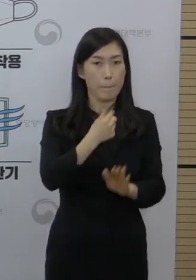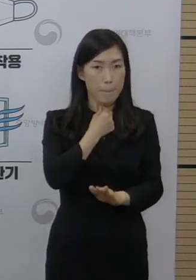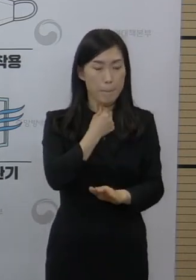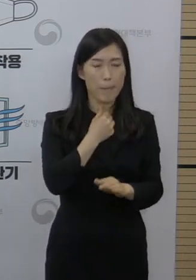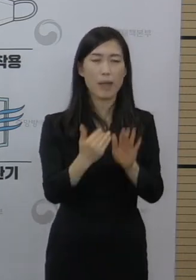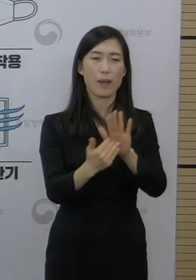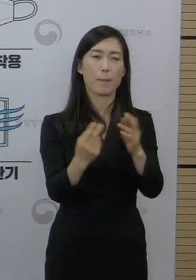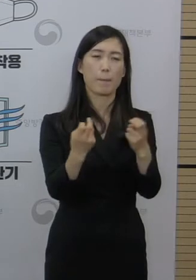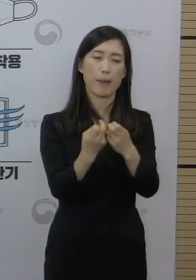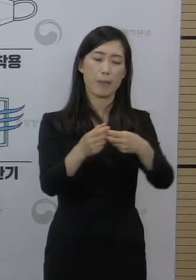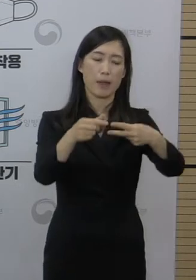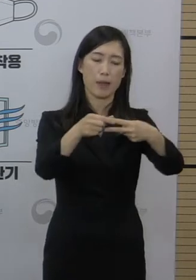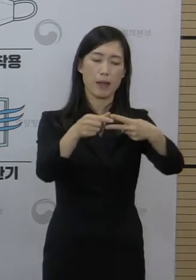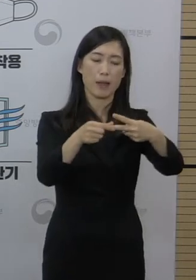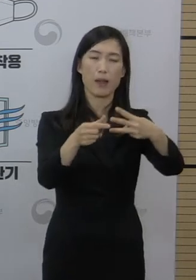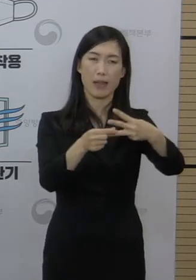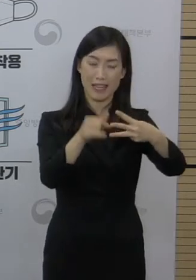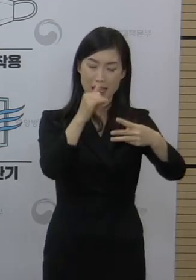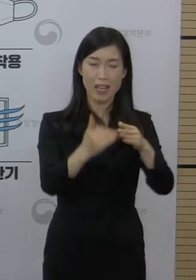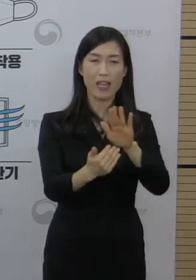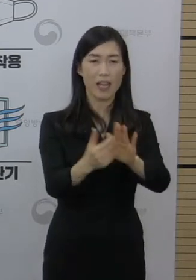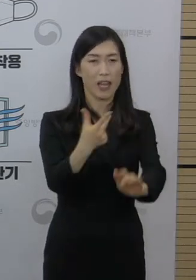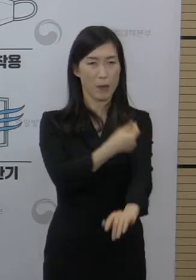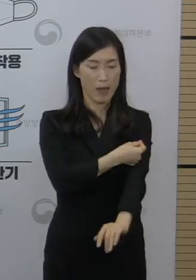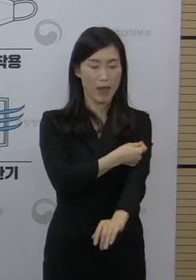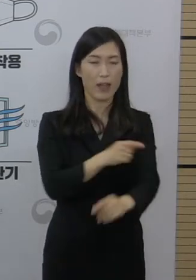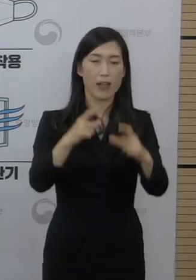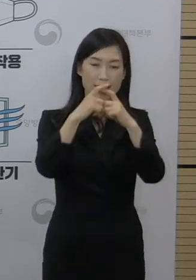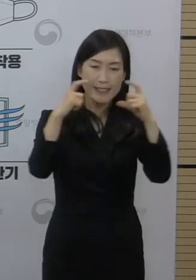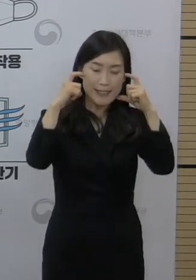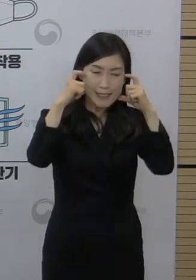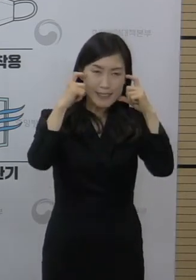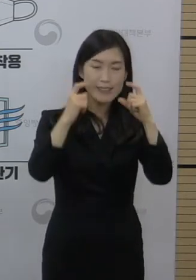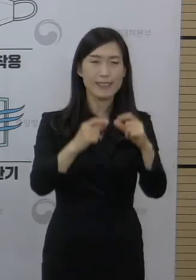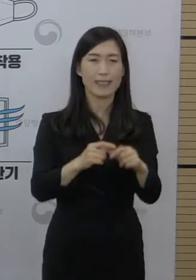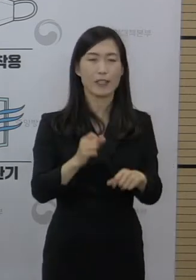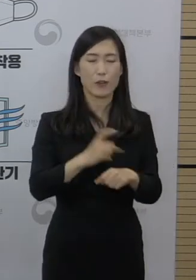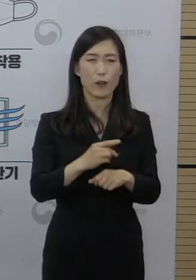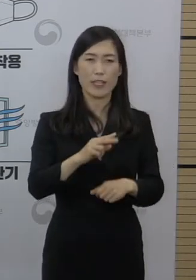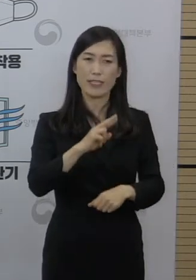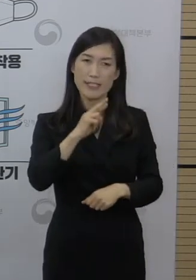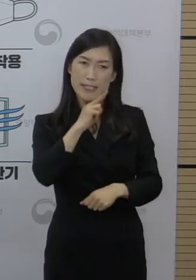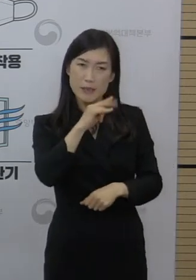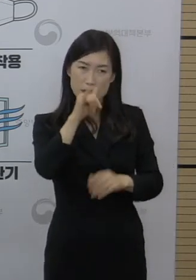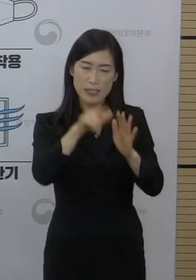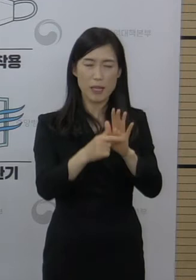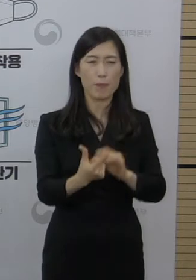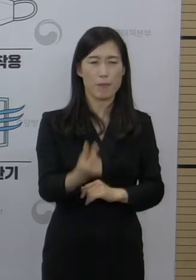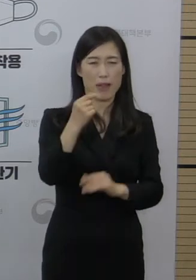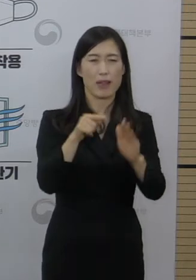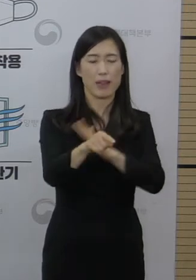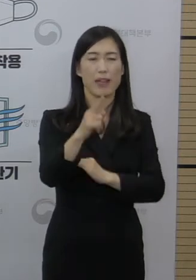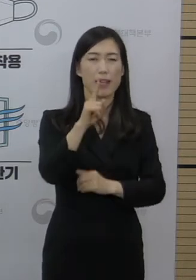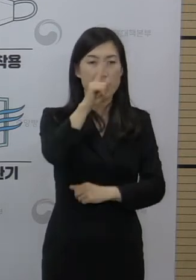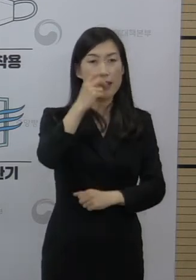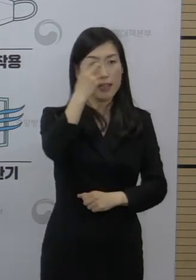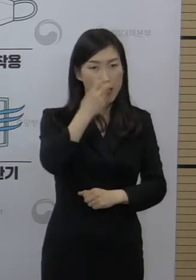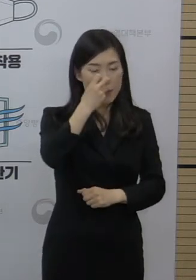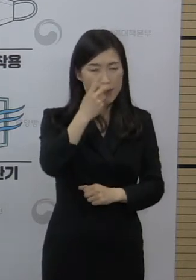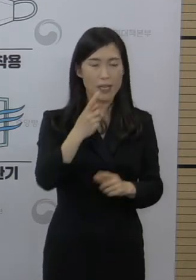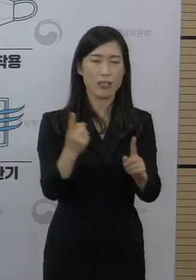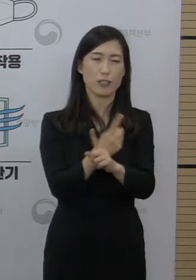예방법 즉 예방접종과 복원력 마스크 착용 의심 증상 시 조기 진단 치료를 지켜 주시기를